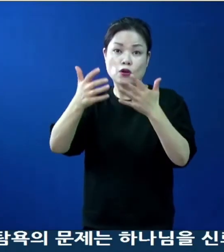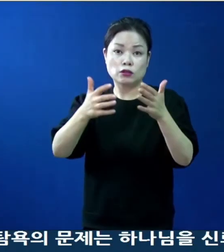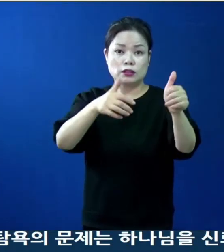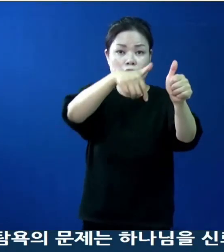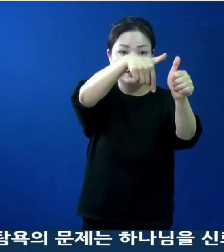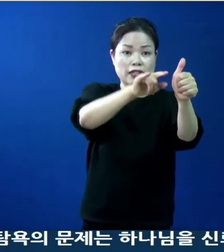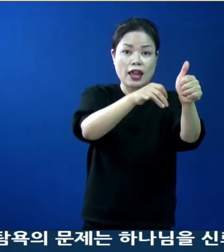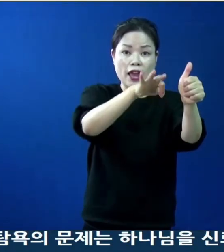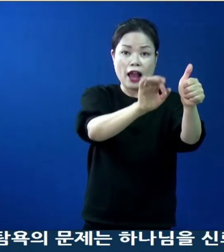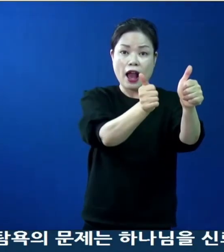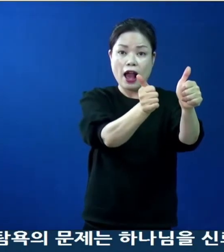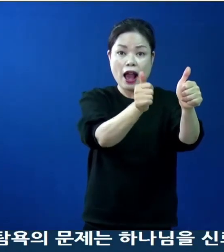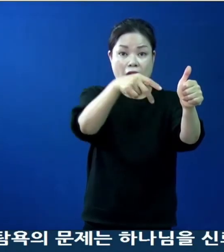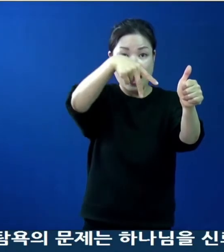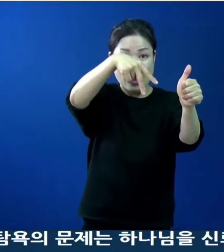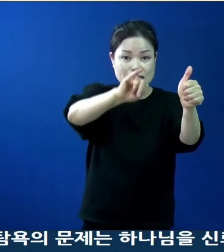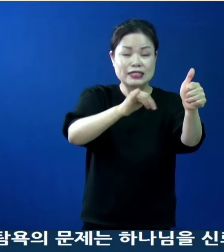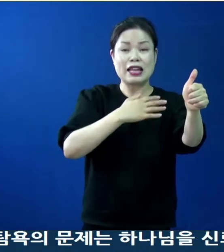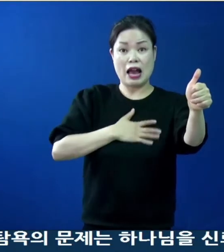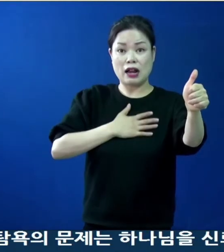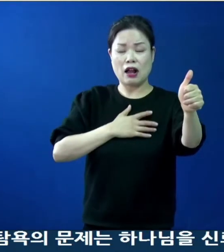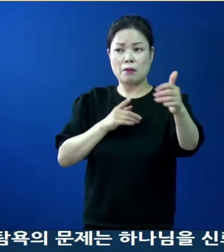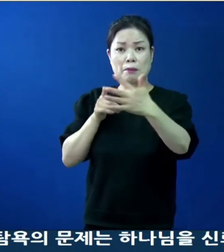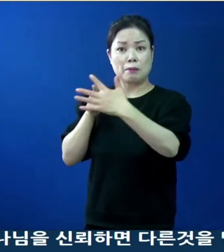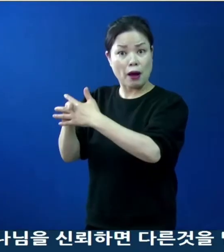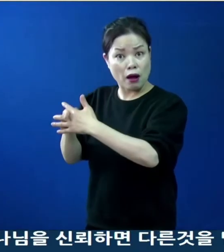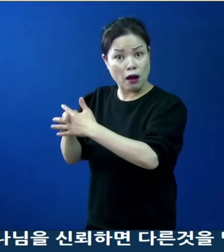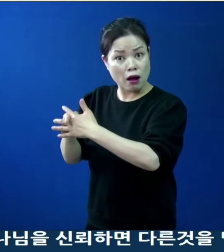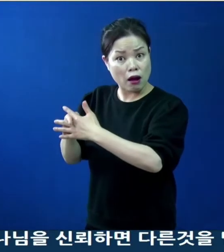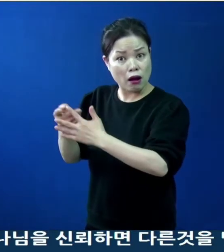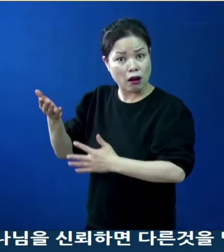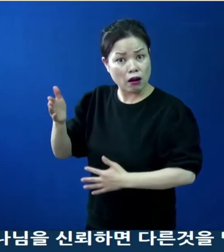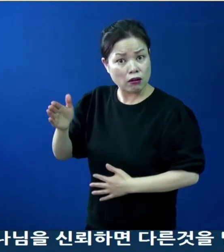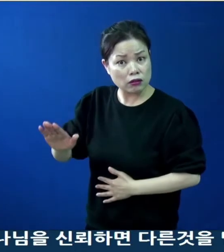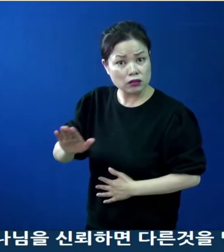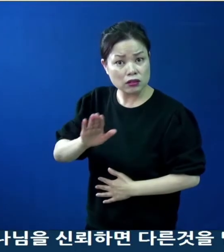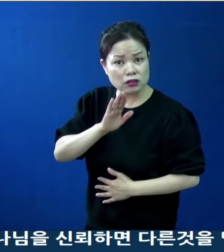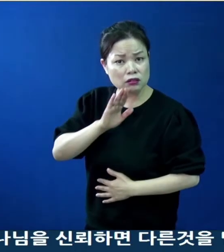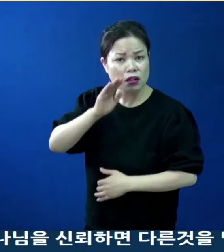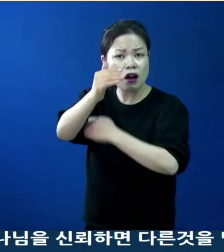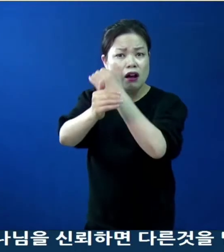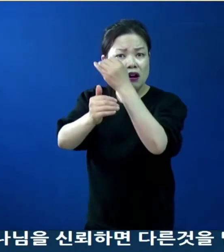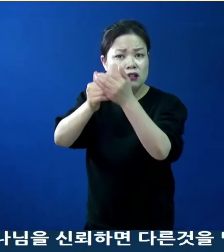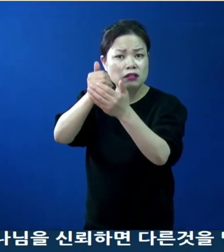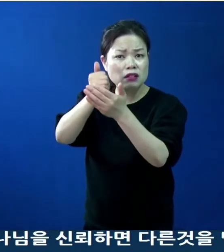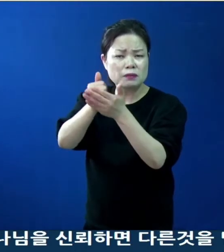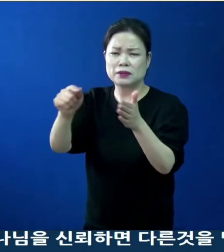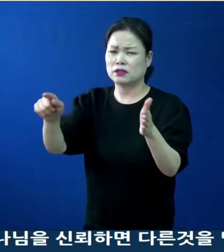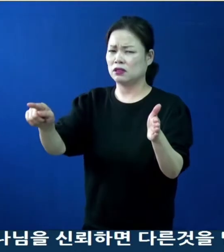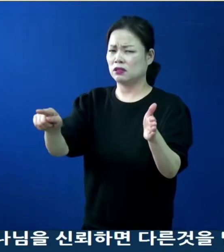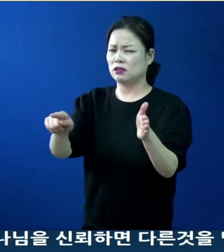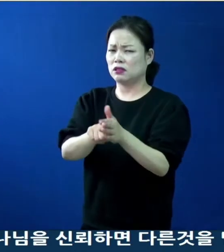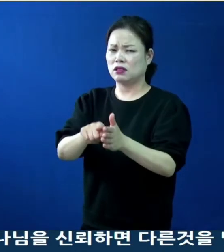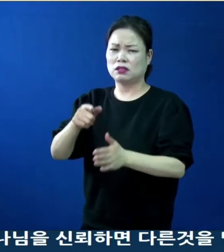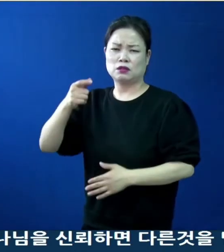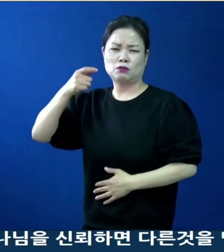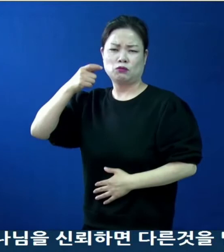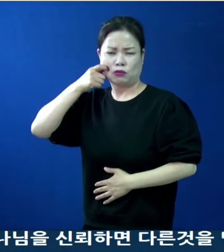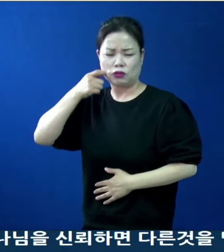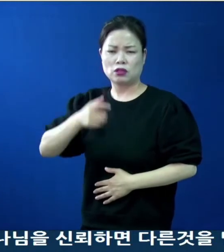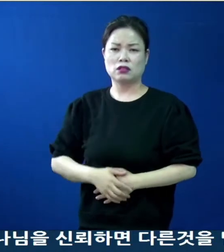능력이 무엇인지도 다 알고 있습니다. 근데 진짜 하나님을 신뢰하지 못하는